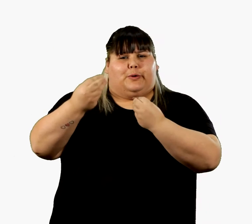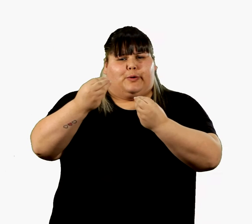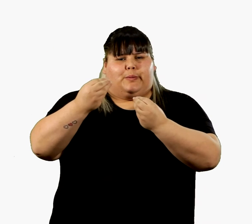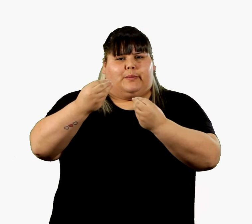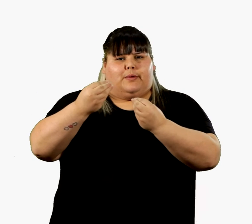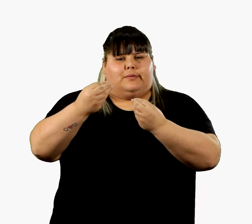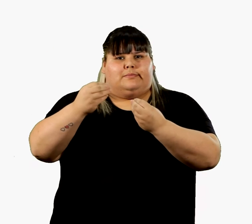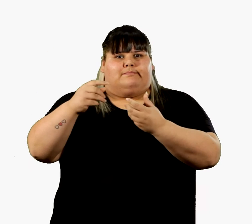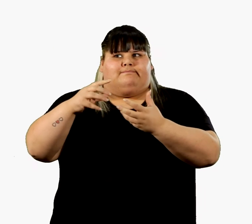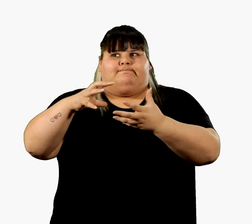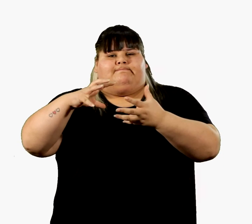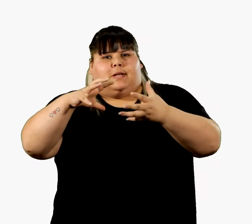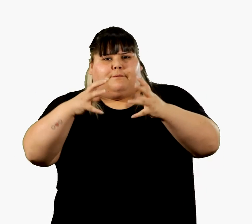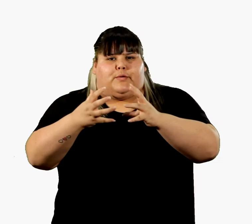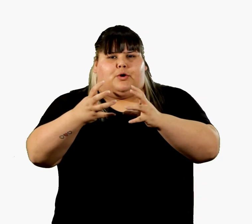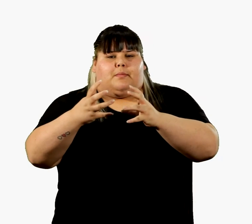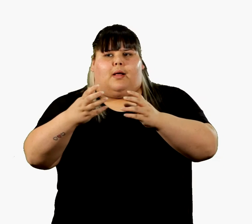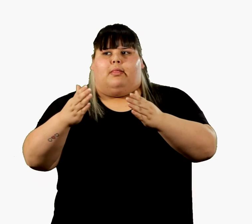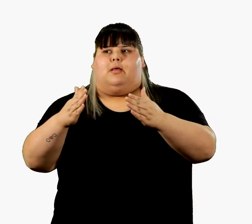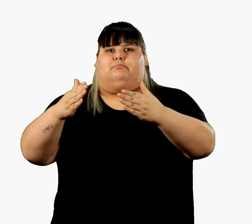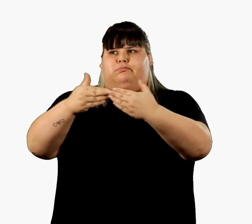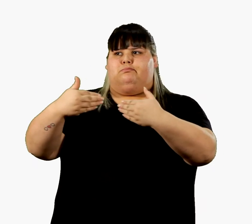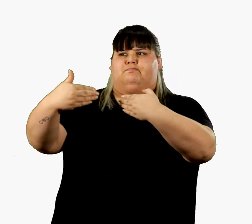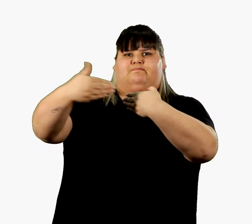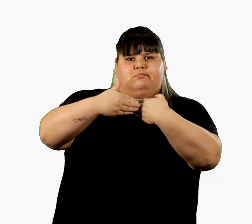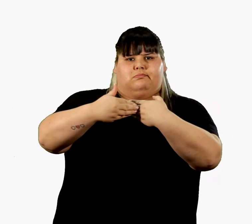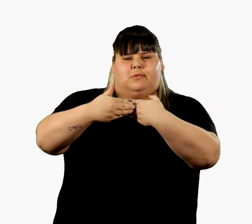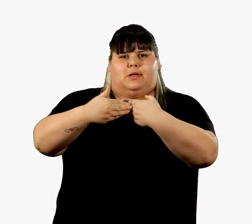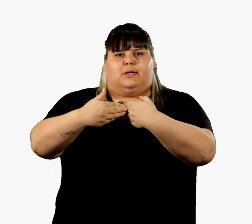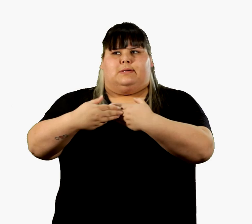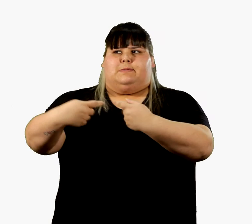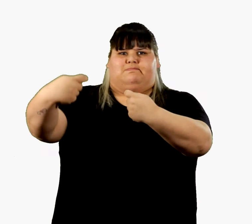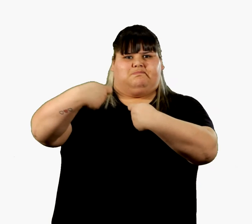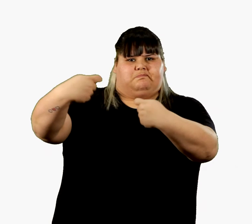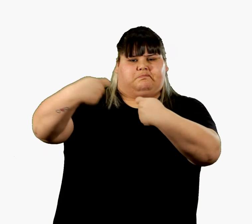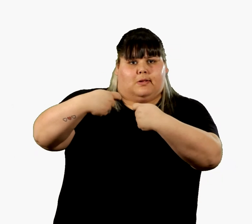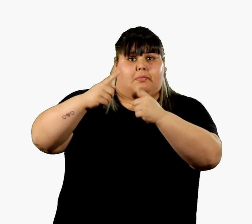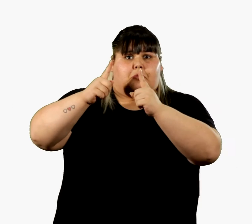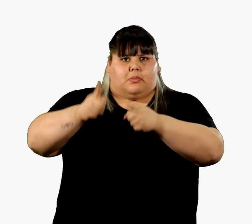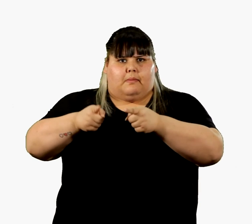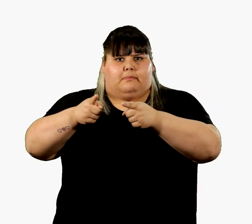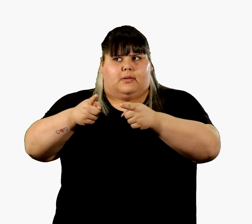metodología de bloqueo y extorsión y hasta de agresión militar